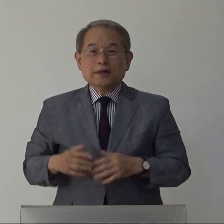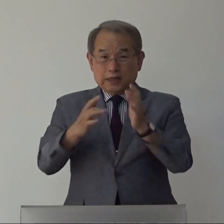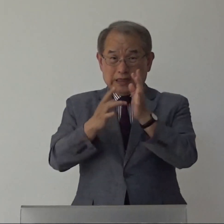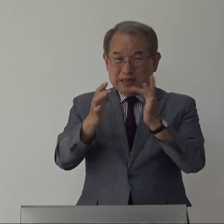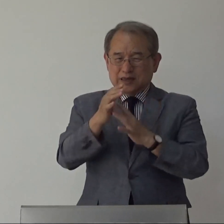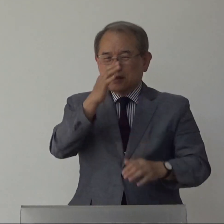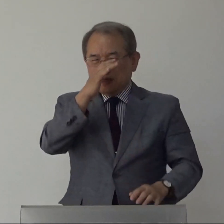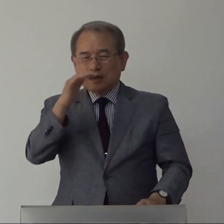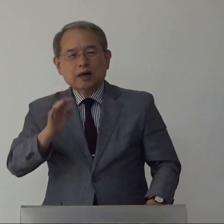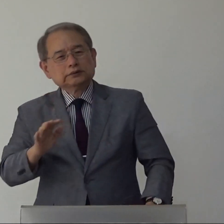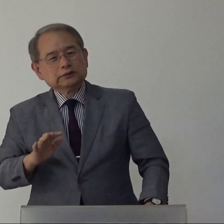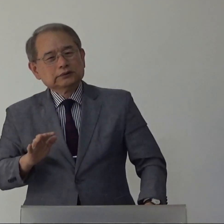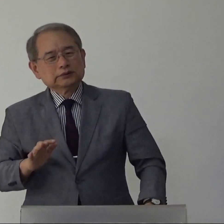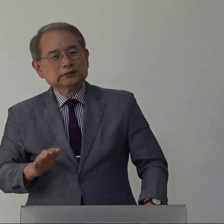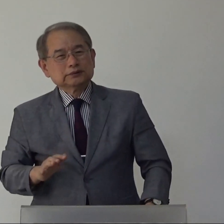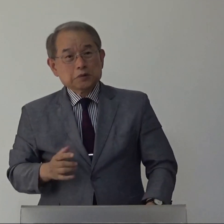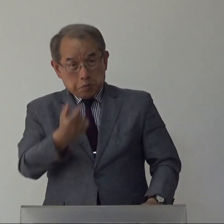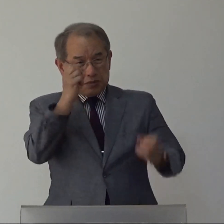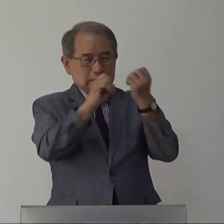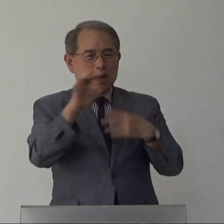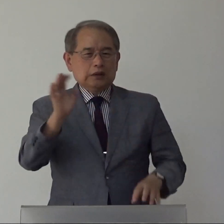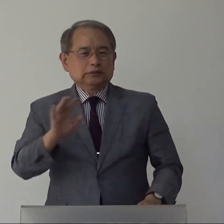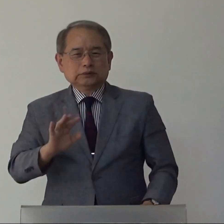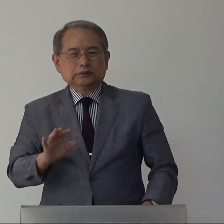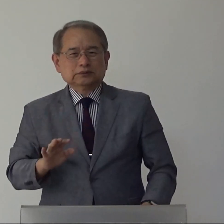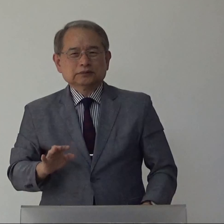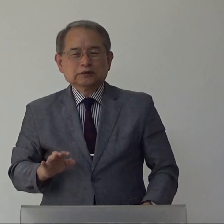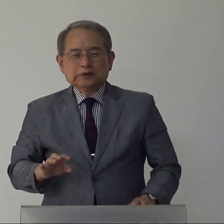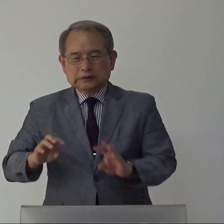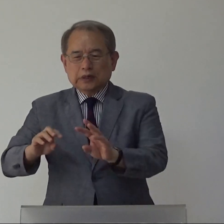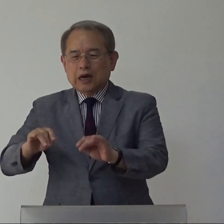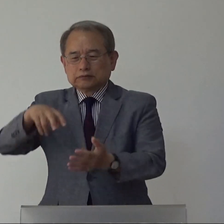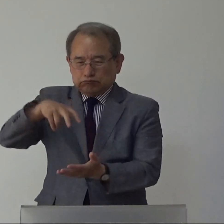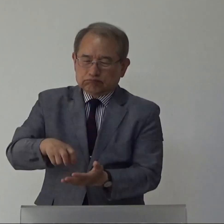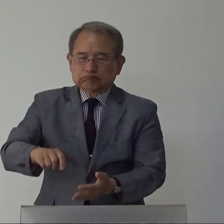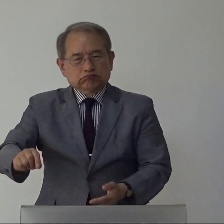그러나 예수님을 시험하기 위해서 간음하다 잡힌 여인을 데려오는데